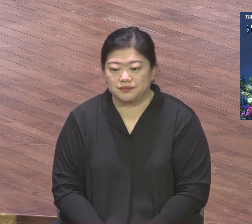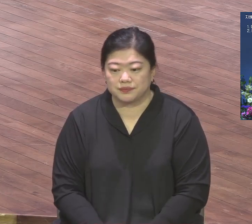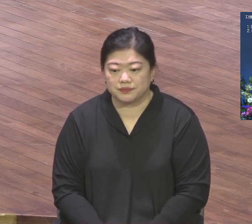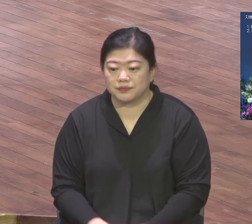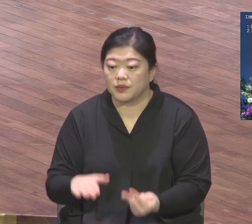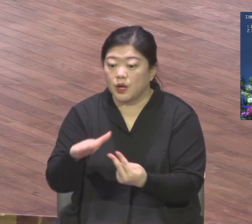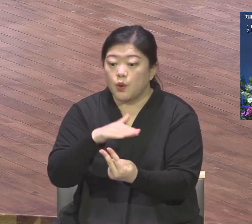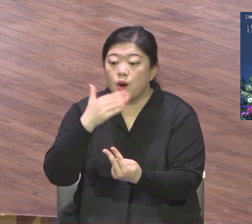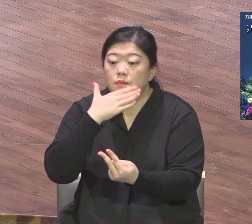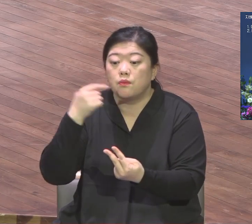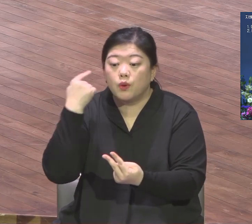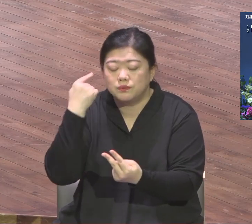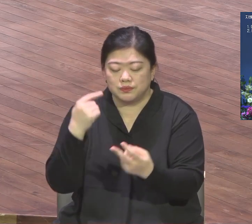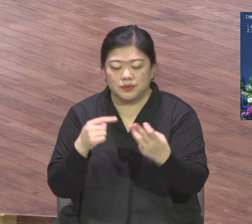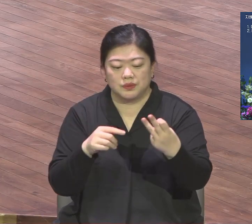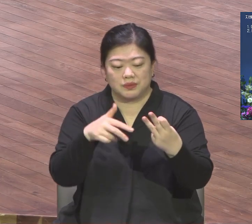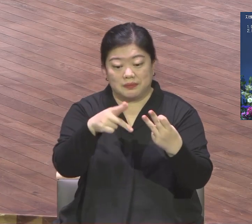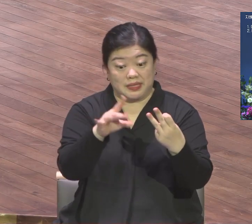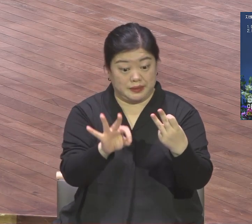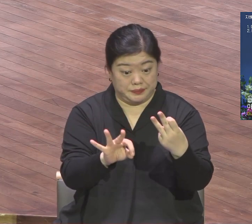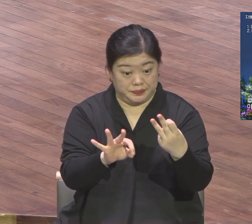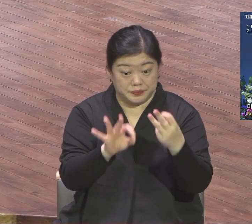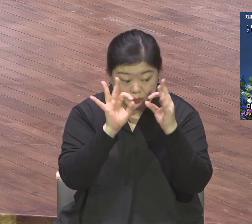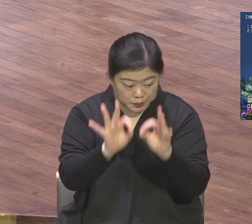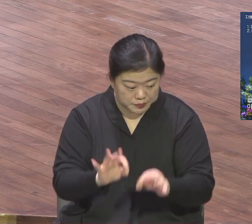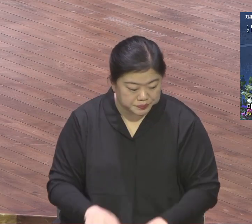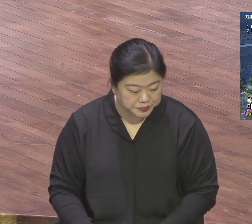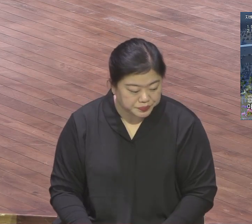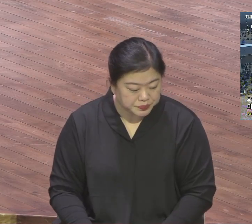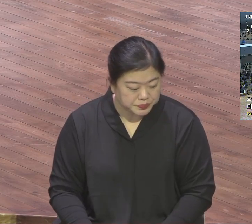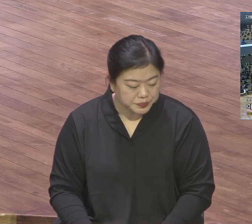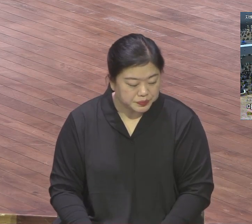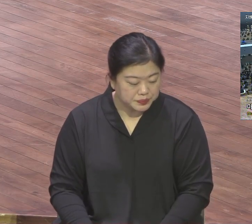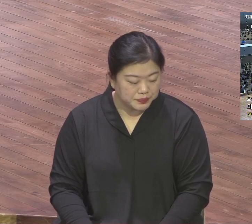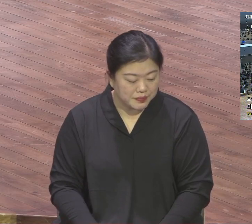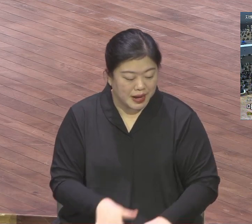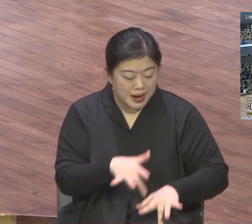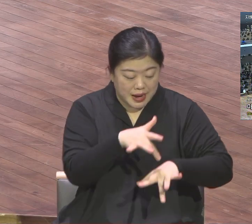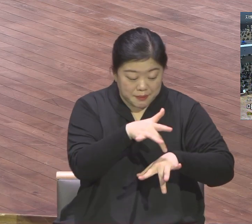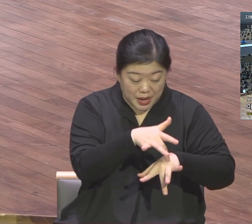요한복음 13장 2절에 보면 마귀가 벌써